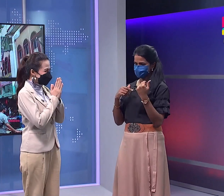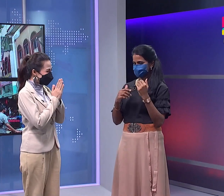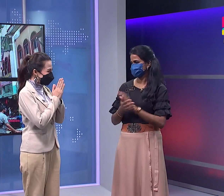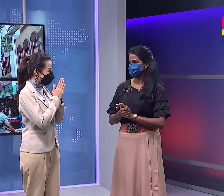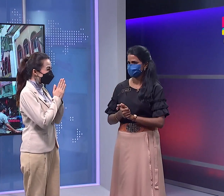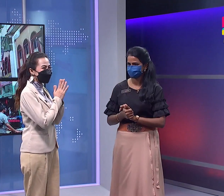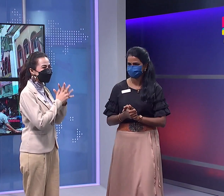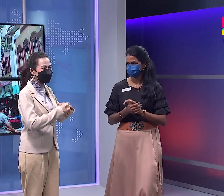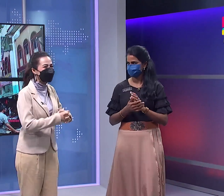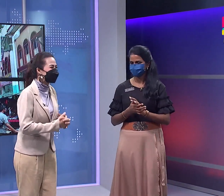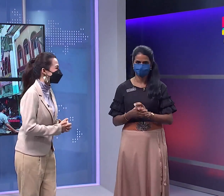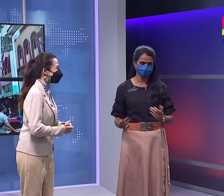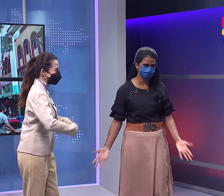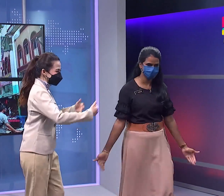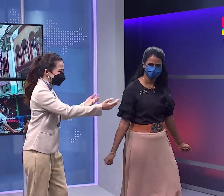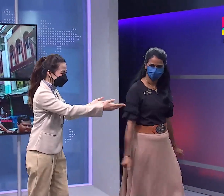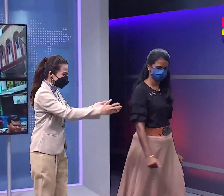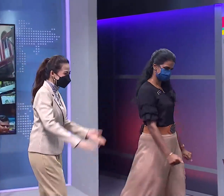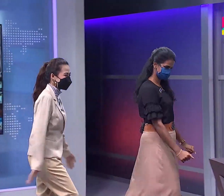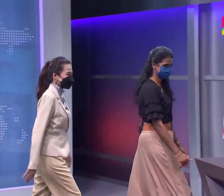saya tunjukkan carta dia. Okey, jom. Okey, okey.